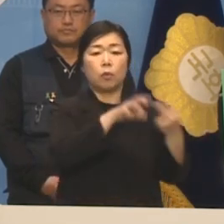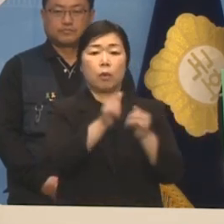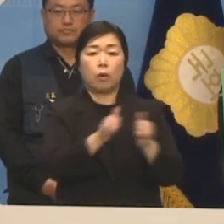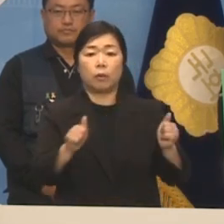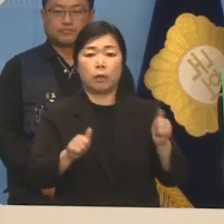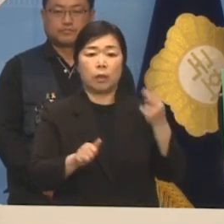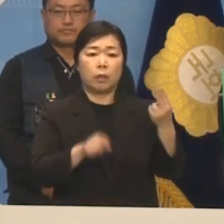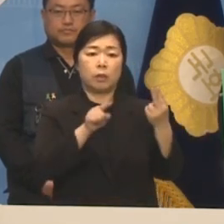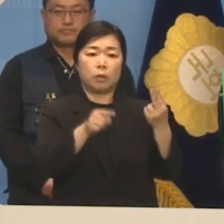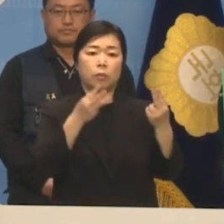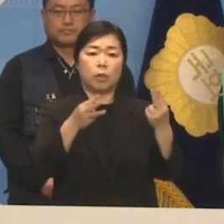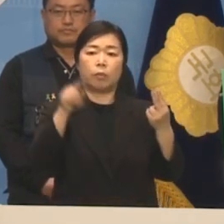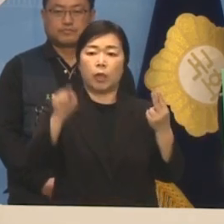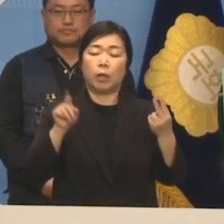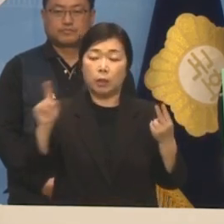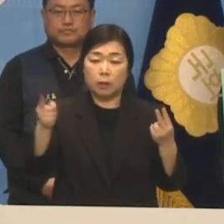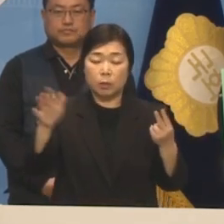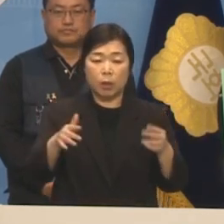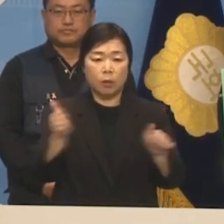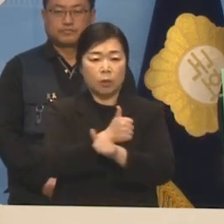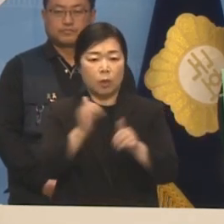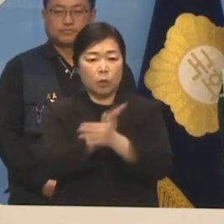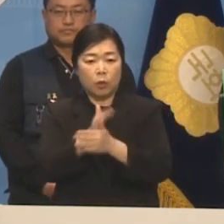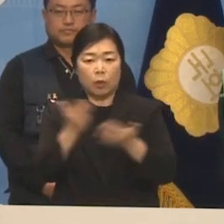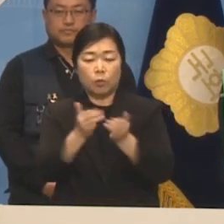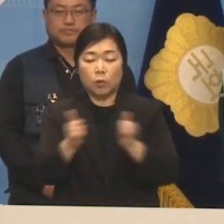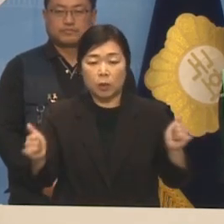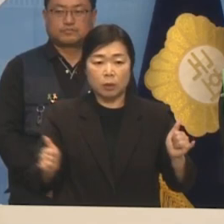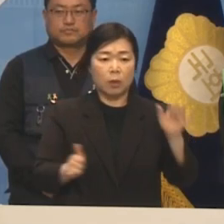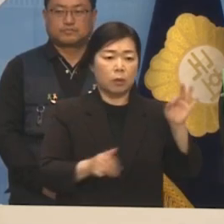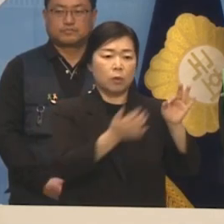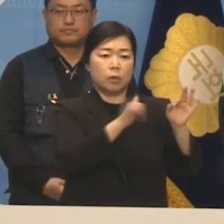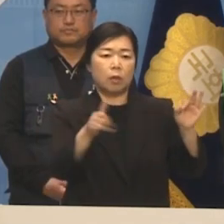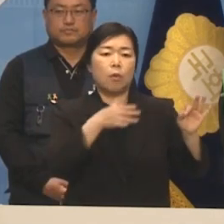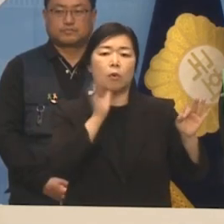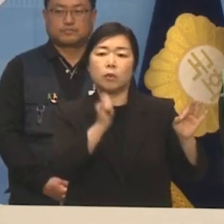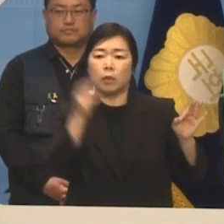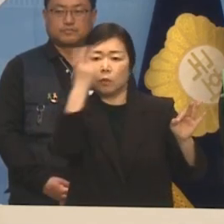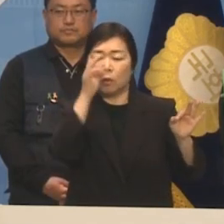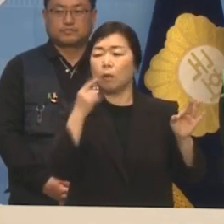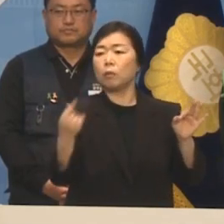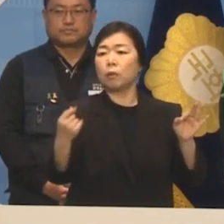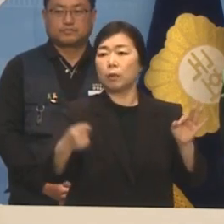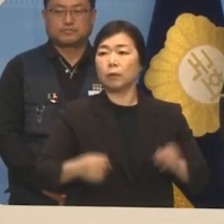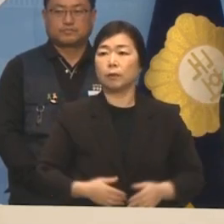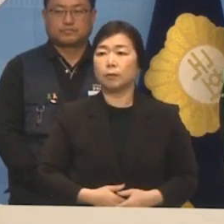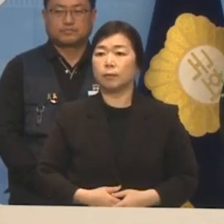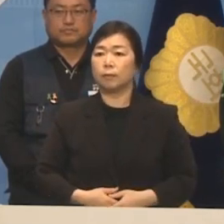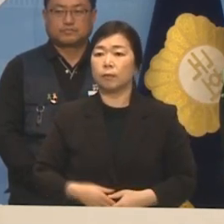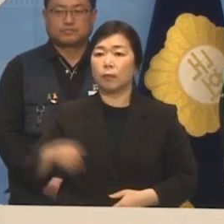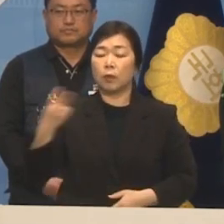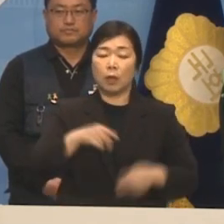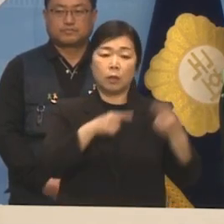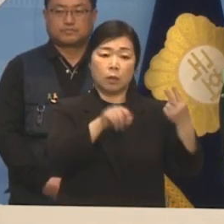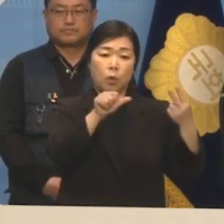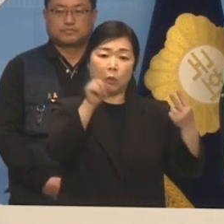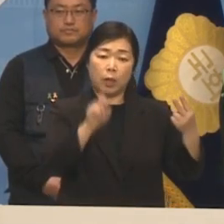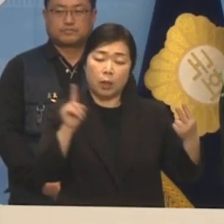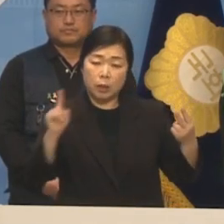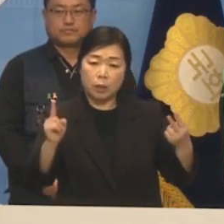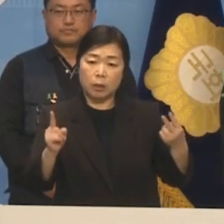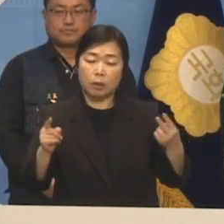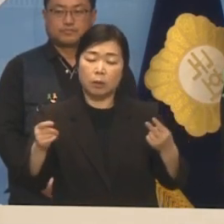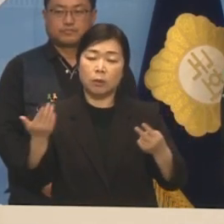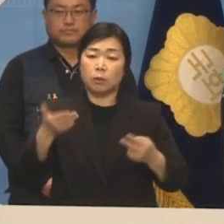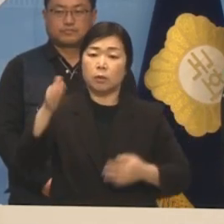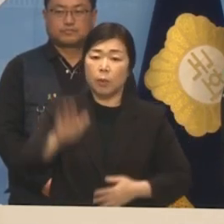2.3대 1이라고 하지만 교대 근무자들은 10명의 어르신을 보는 것과 같습니다. 또 2.5대 1의 인력